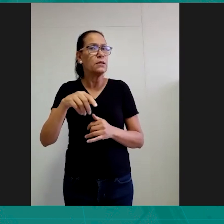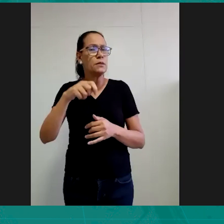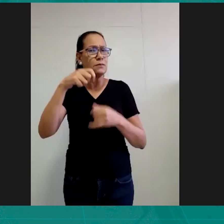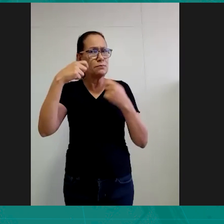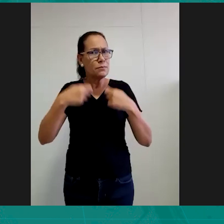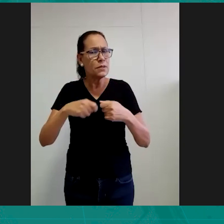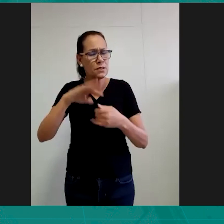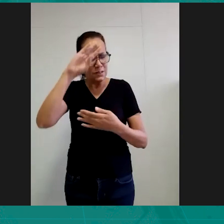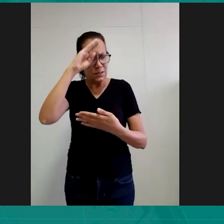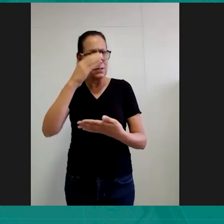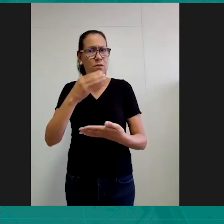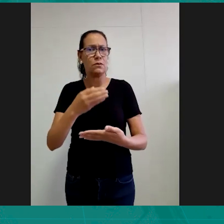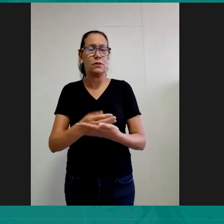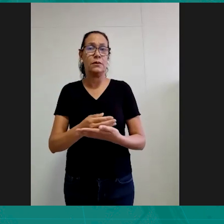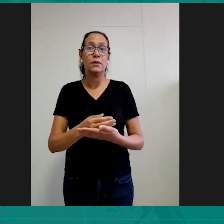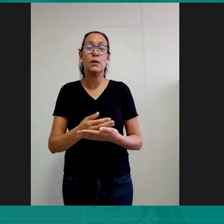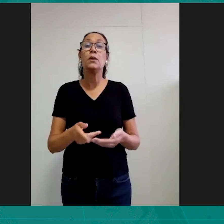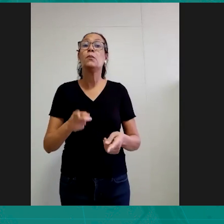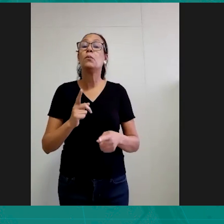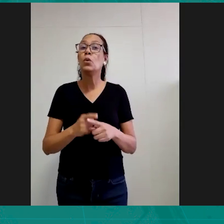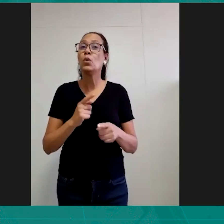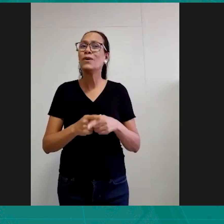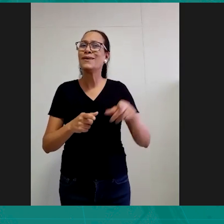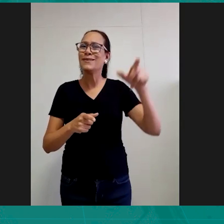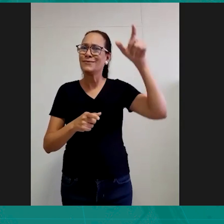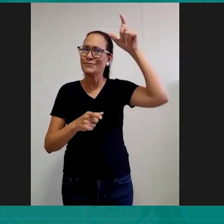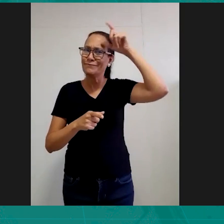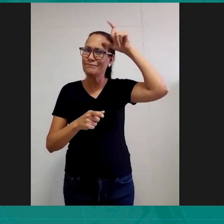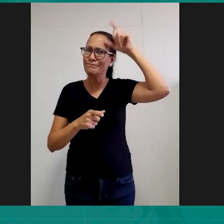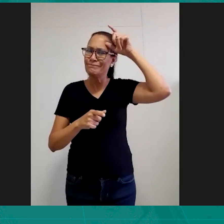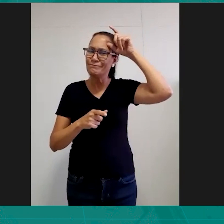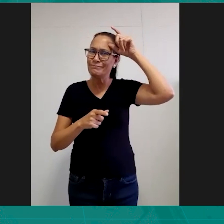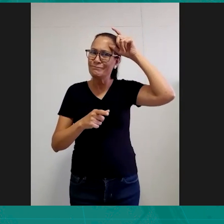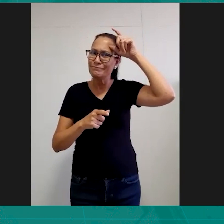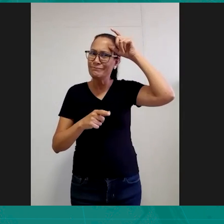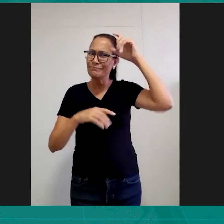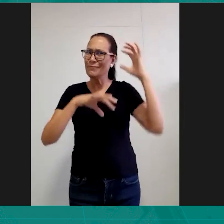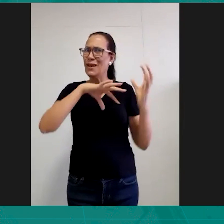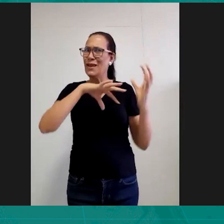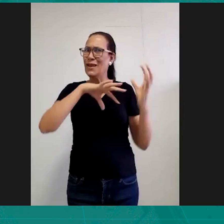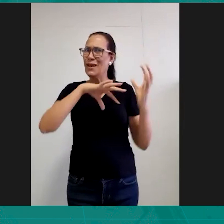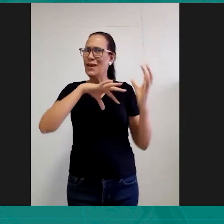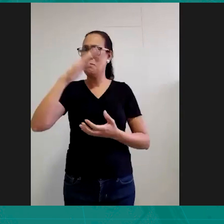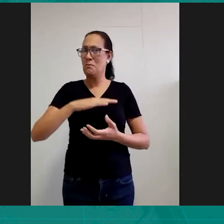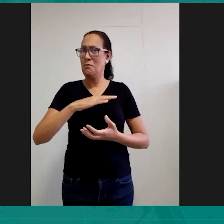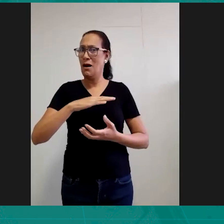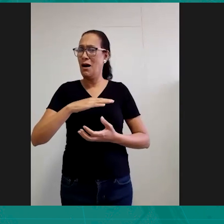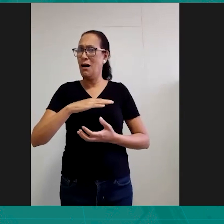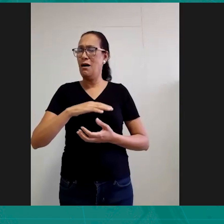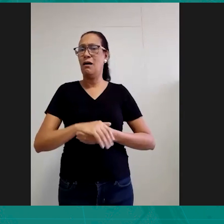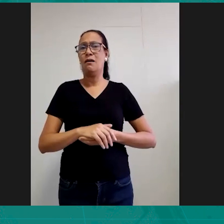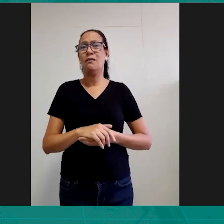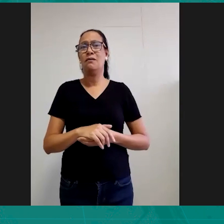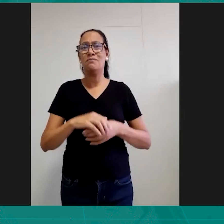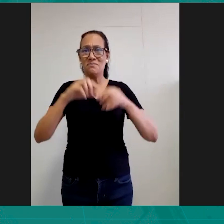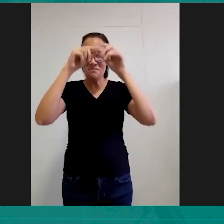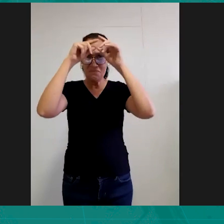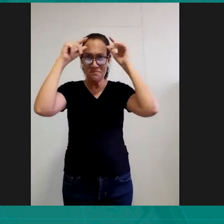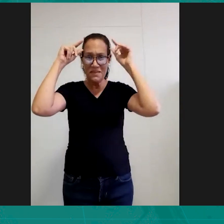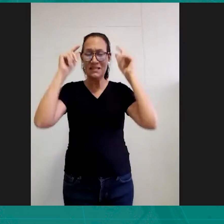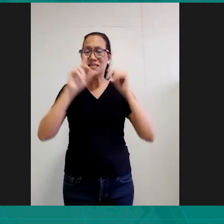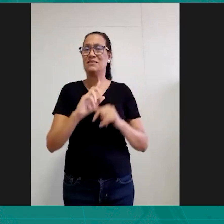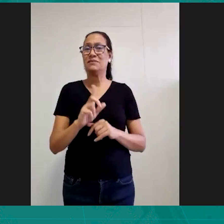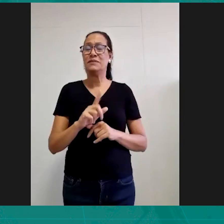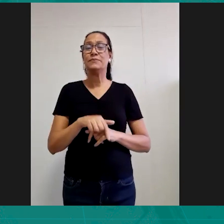o príncipe do mundo e ele nada tem em mim. Contudo, assim procedo para que o mundo